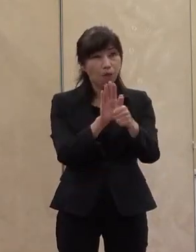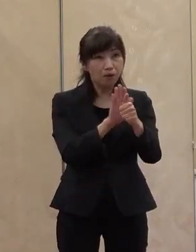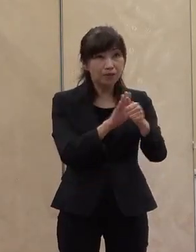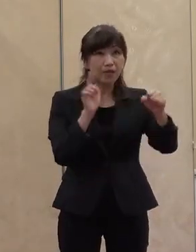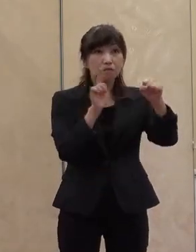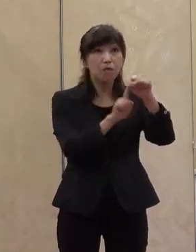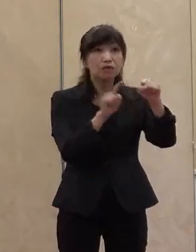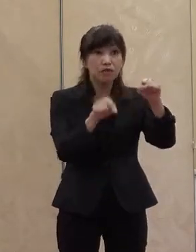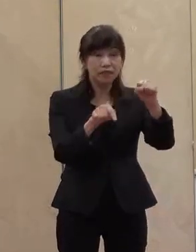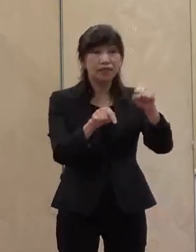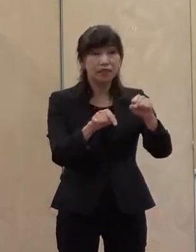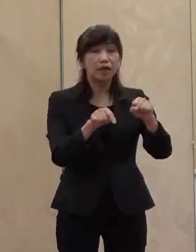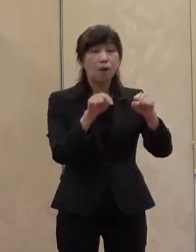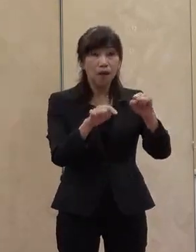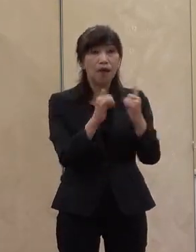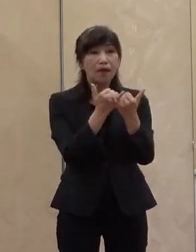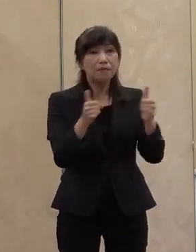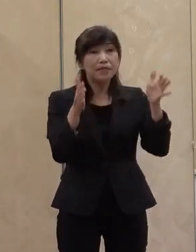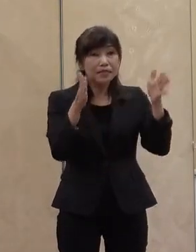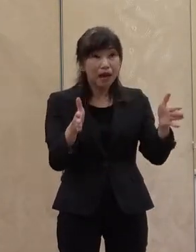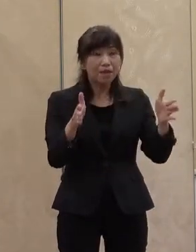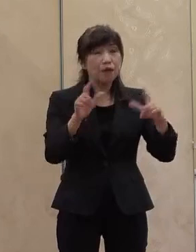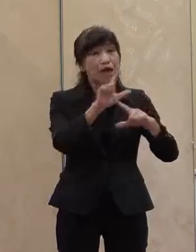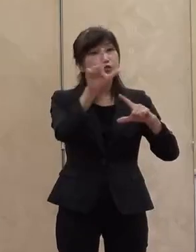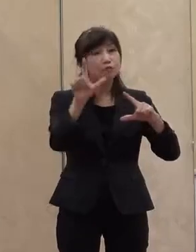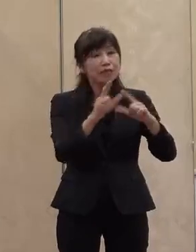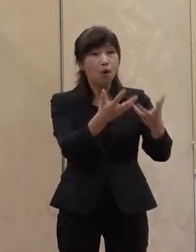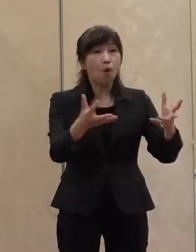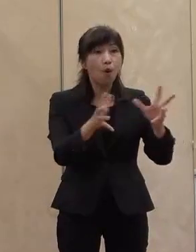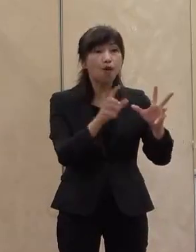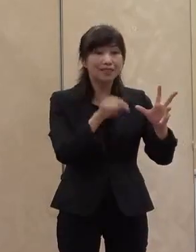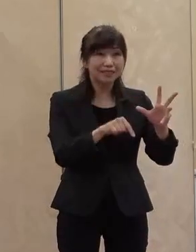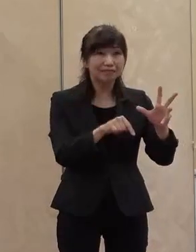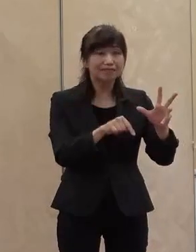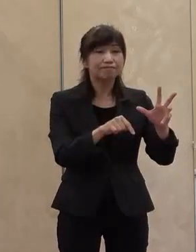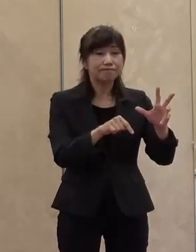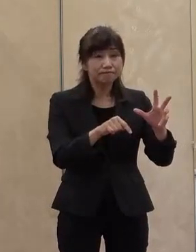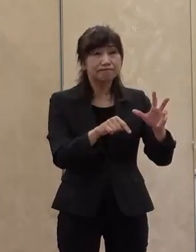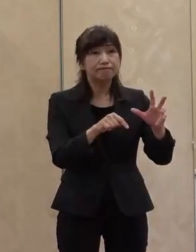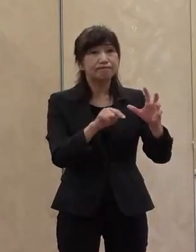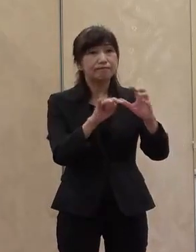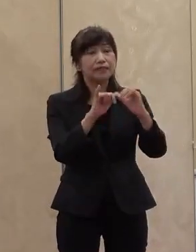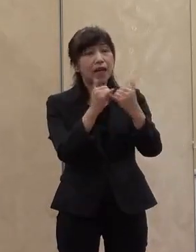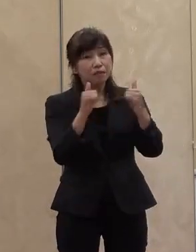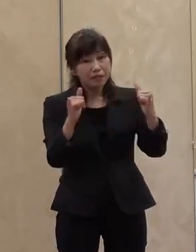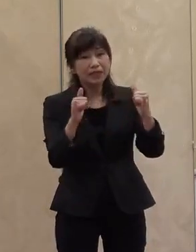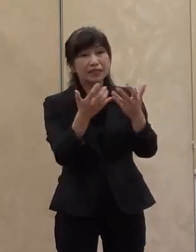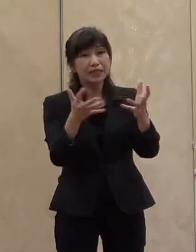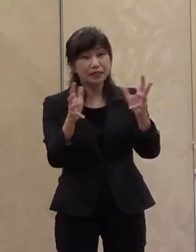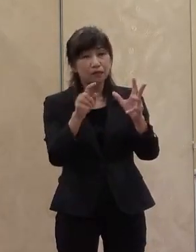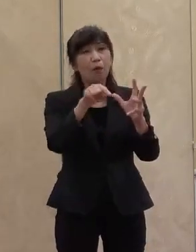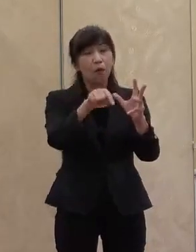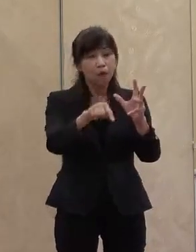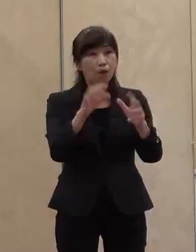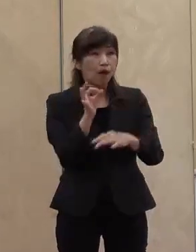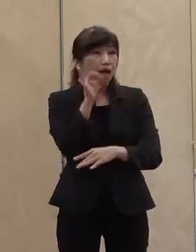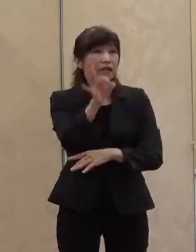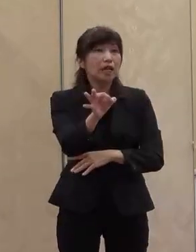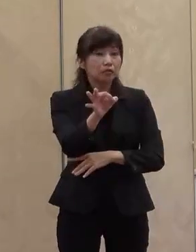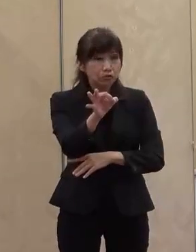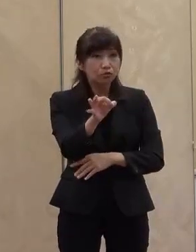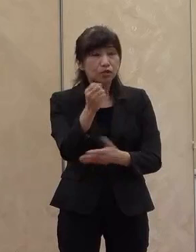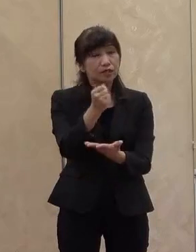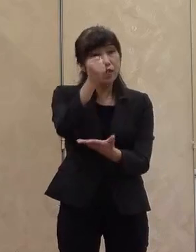ということ、これは、まあ、まさにこの民間の NPO、民間の NPO と、そして民間のお金を出す財団、これは村上財